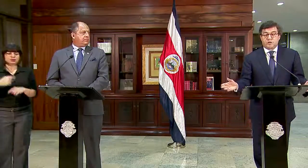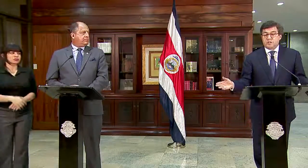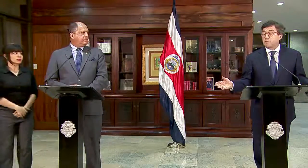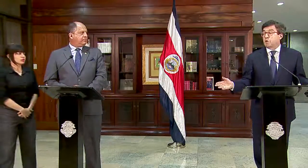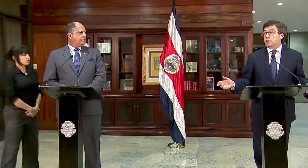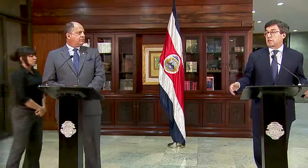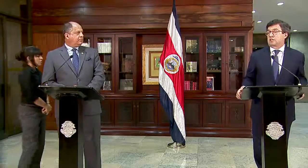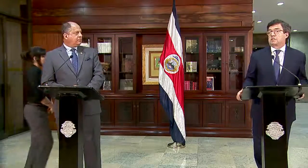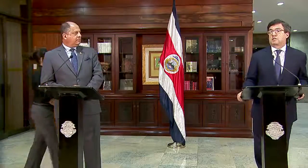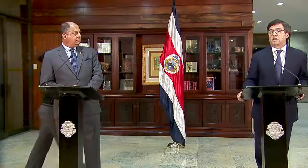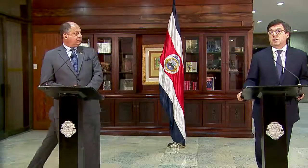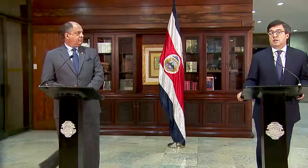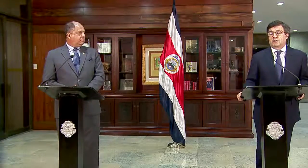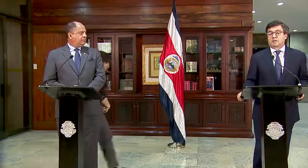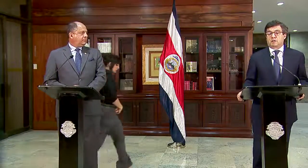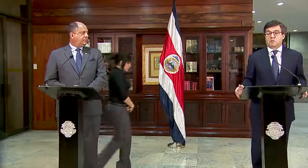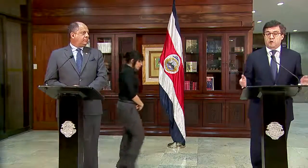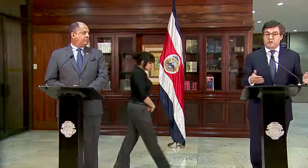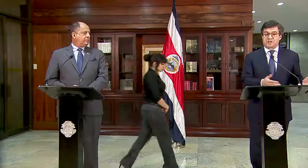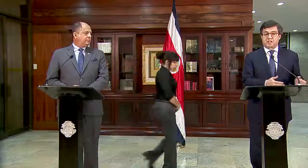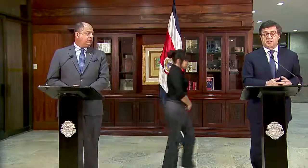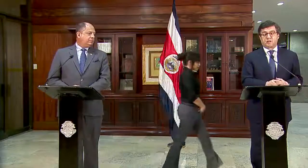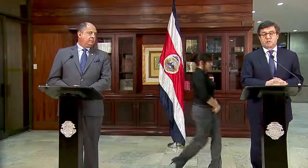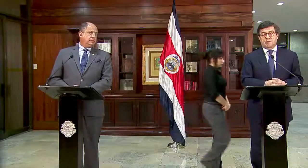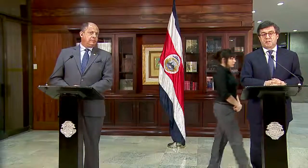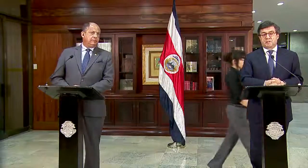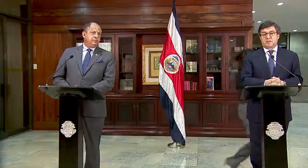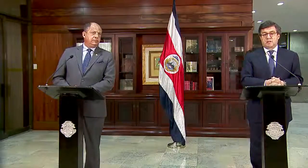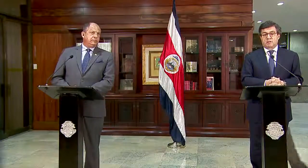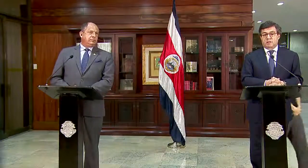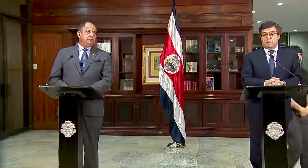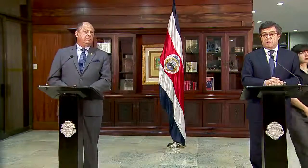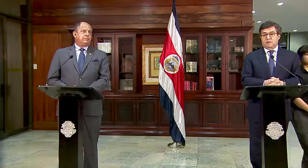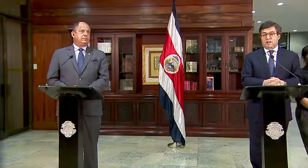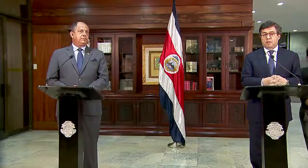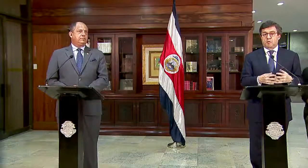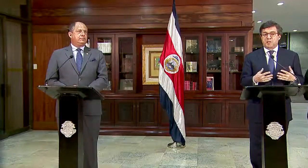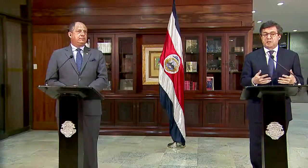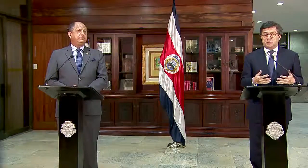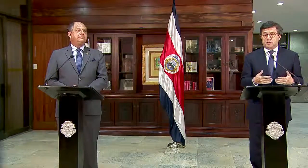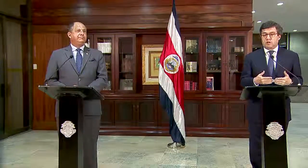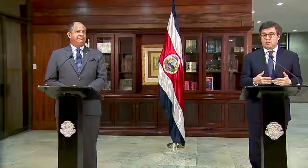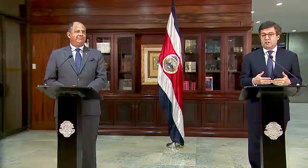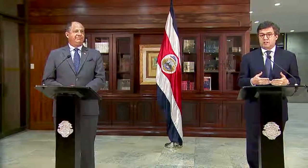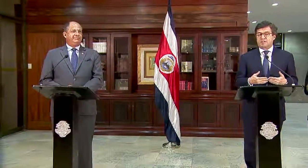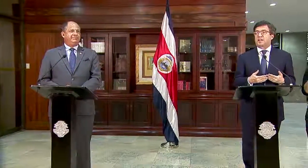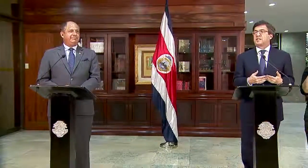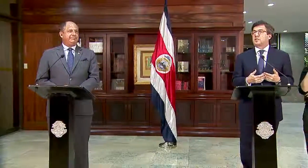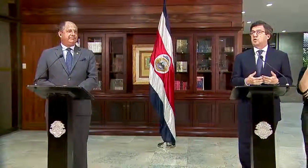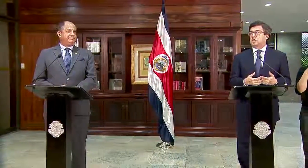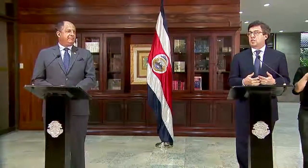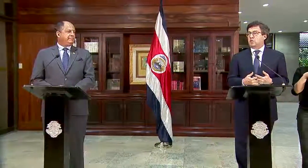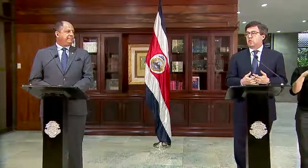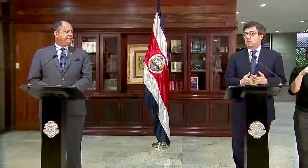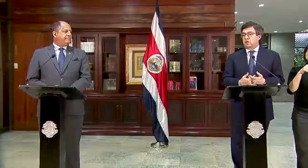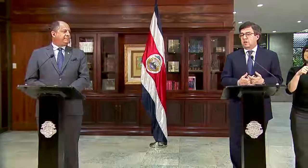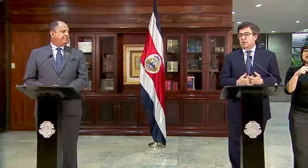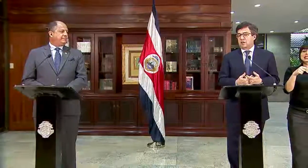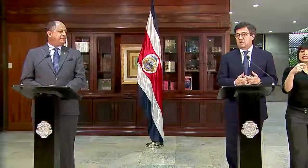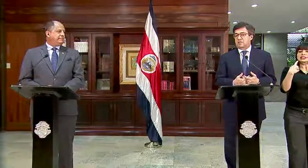Yo creo que es muy urgente y como lo decía anteriormente, el momento de seguir